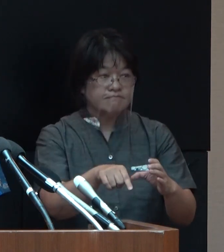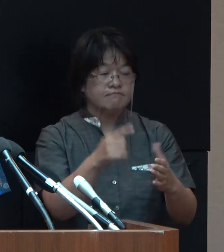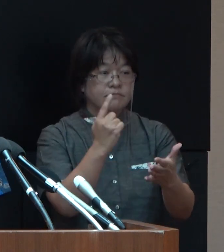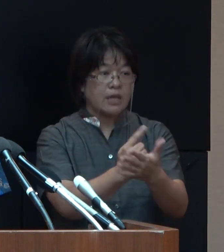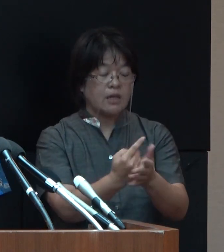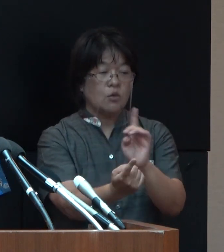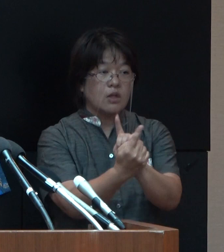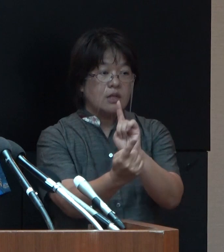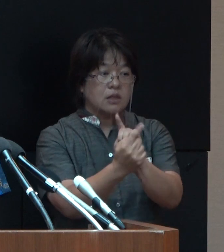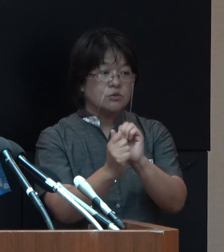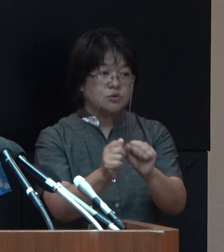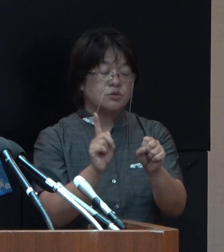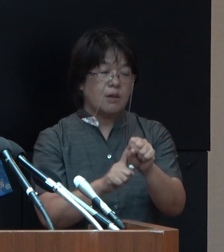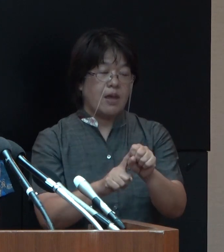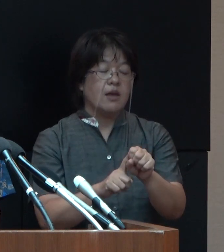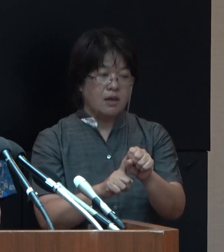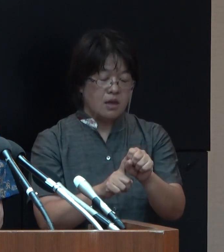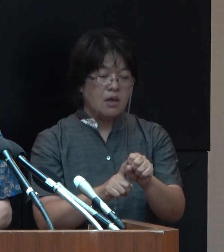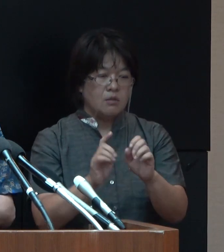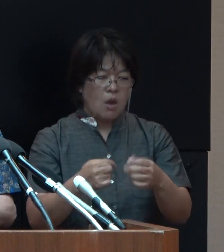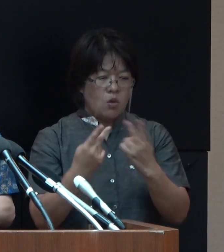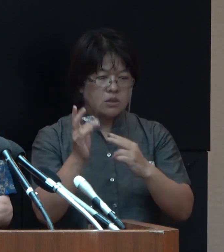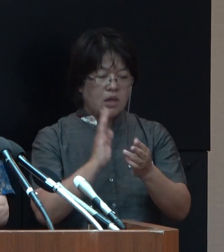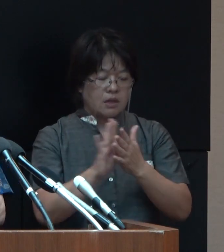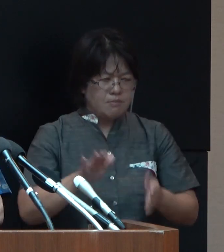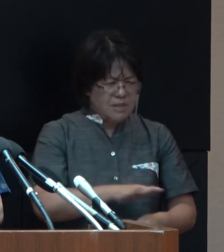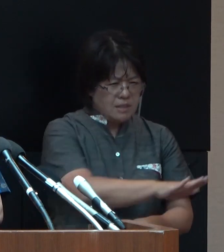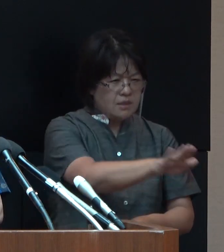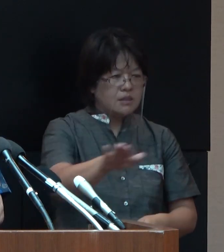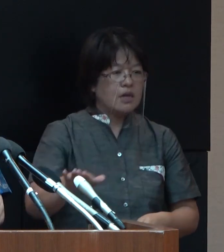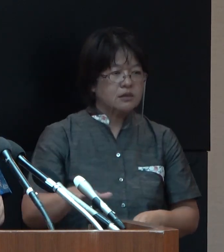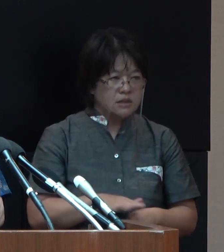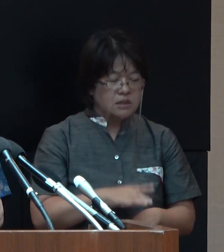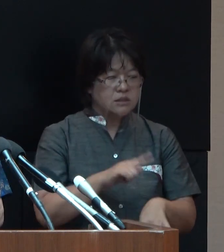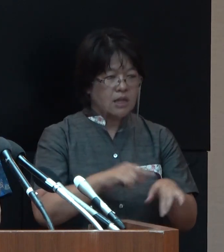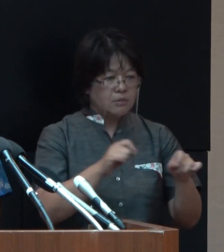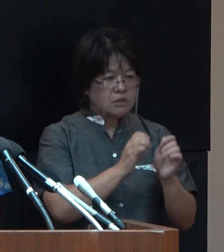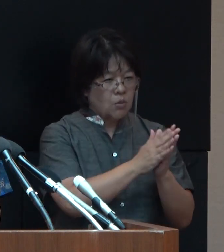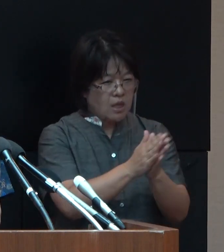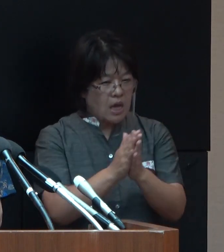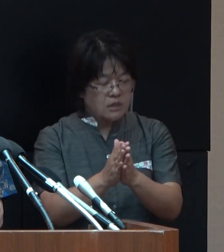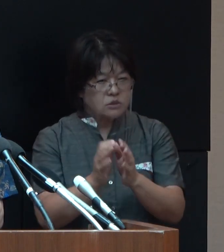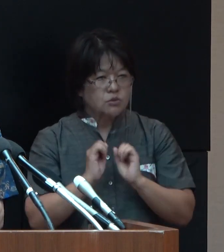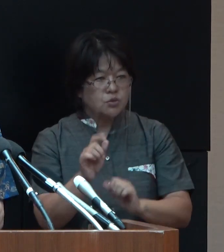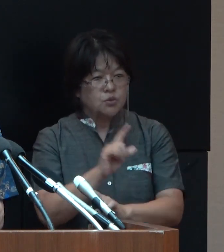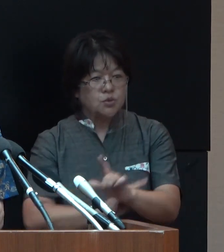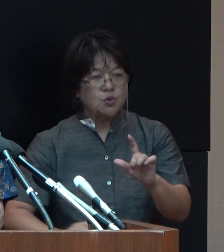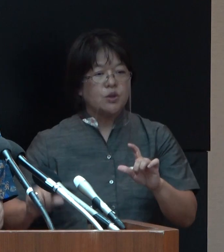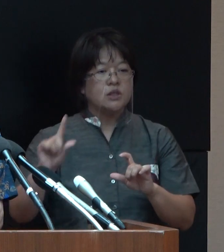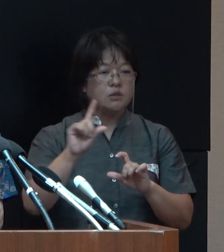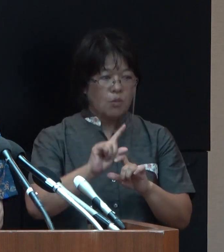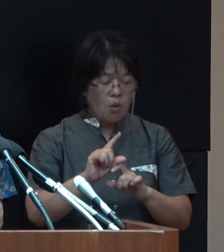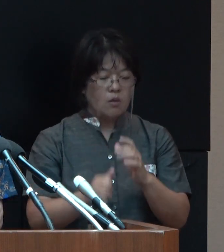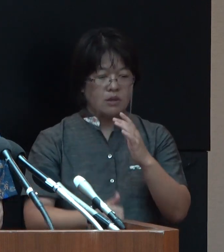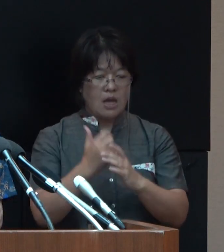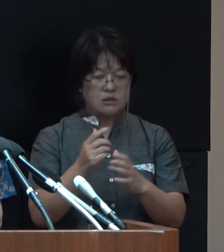には県内全域よりも集中して取り組むべきところに、